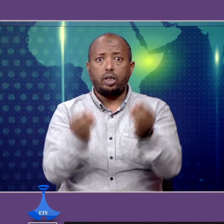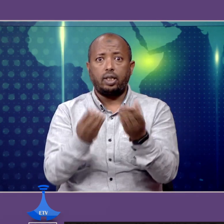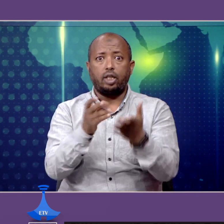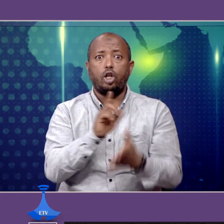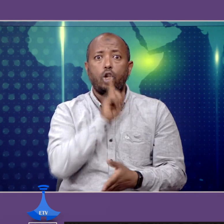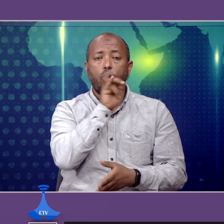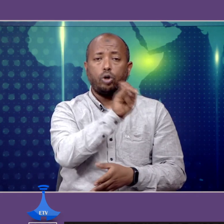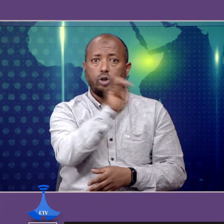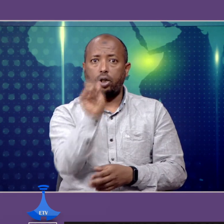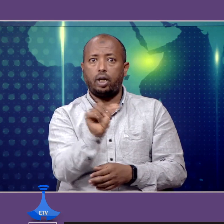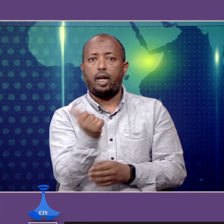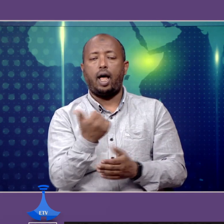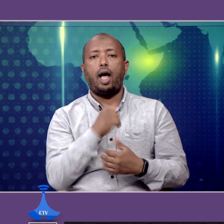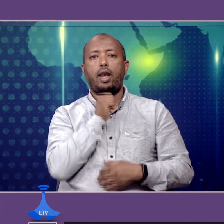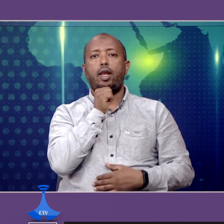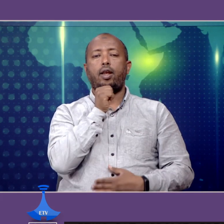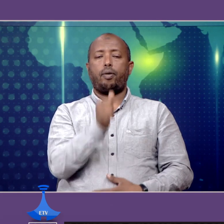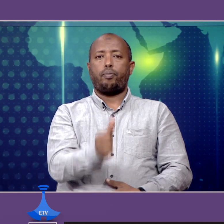ፖሊሲ